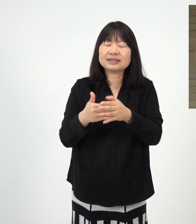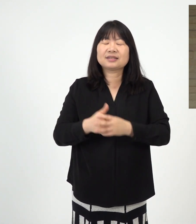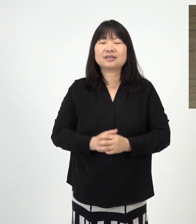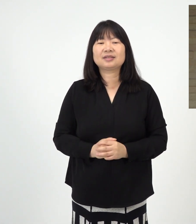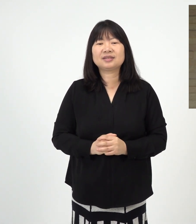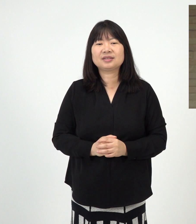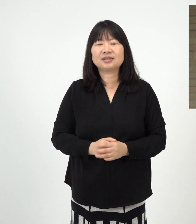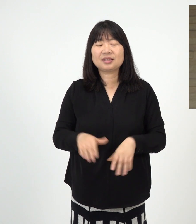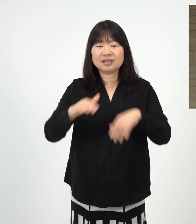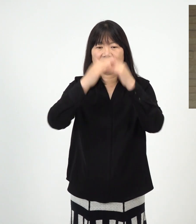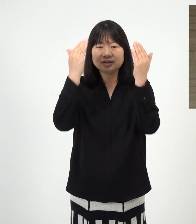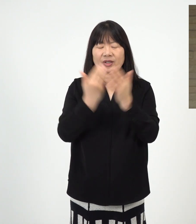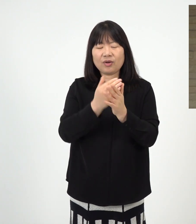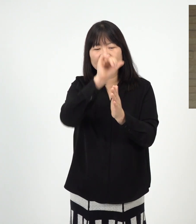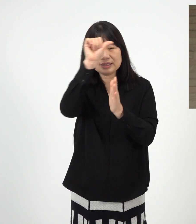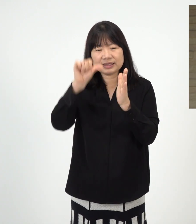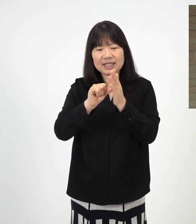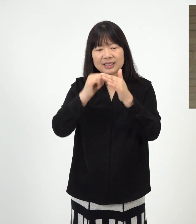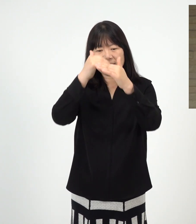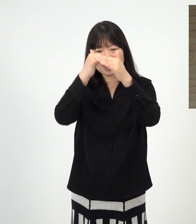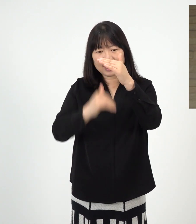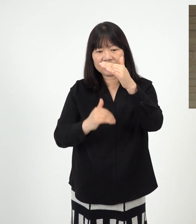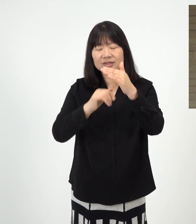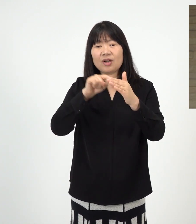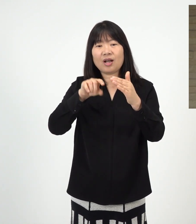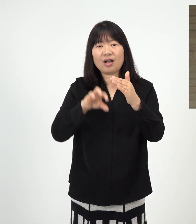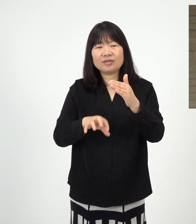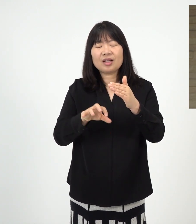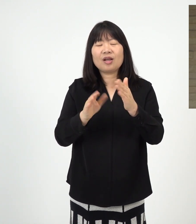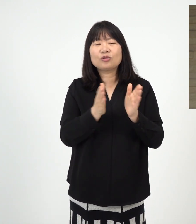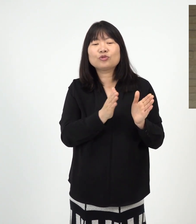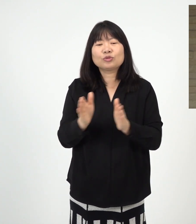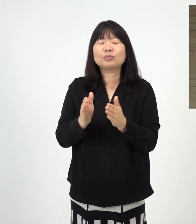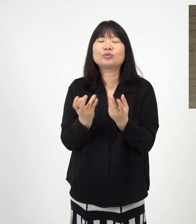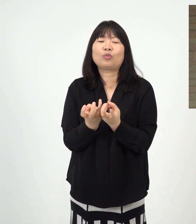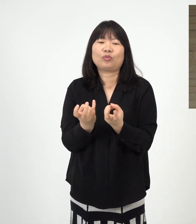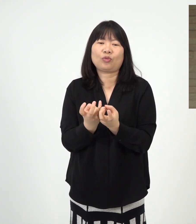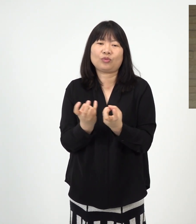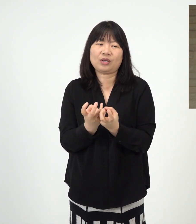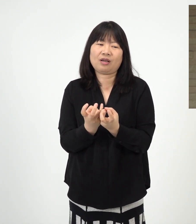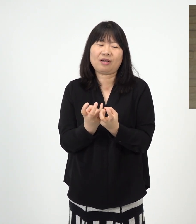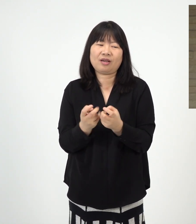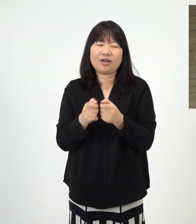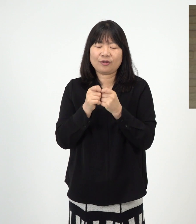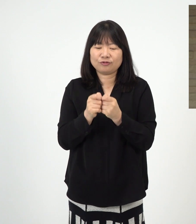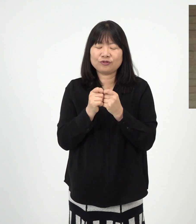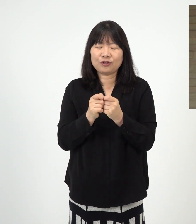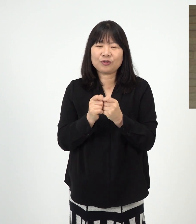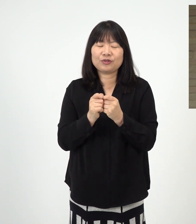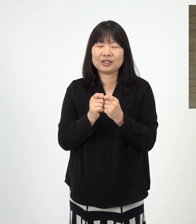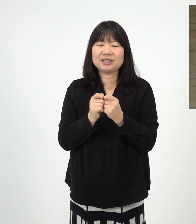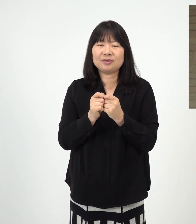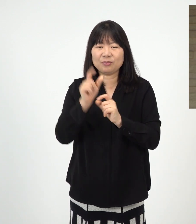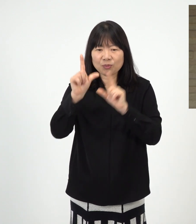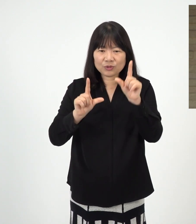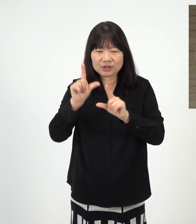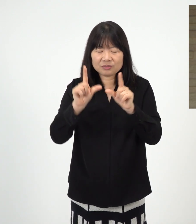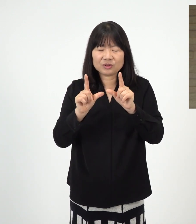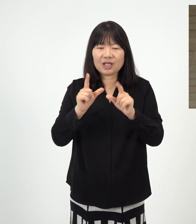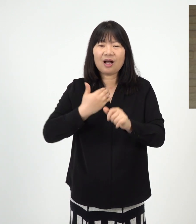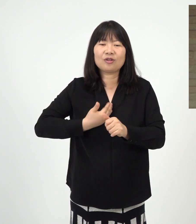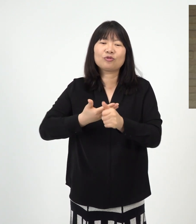그 전생의 과정 속에 우리는 어떻게 준비해야 되는가, 그 구체적인 부분을 설명하고 싶은